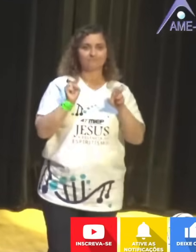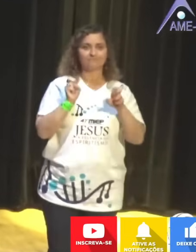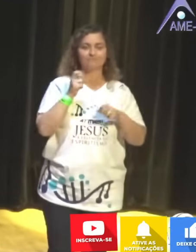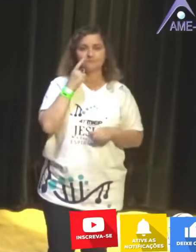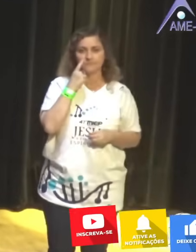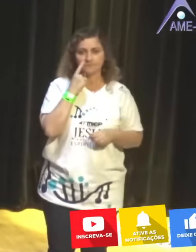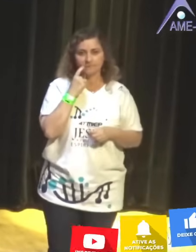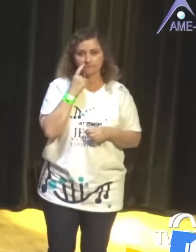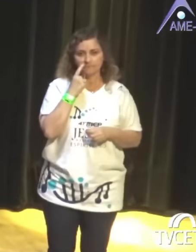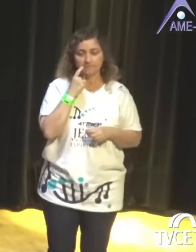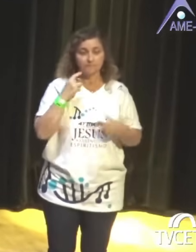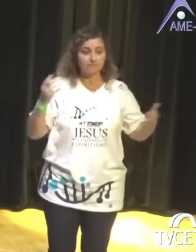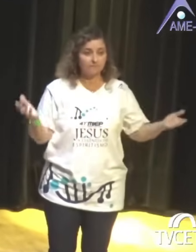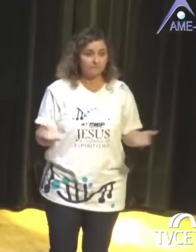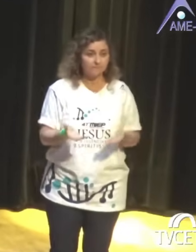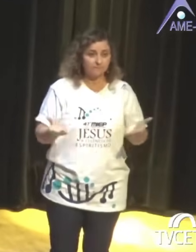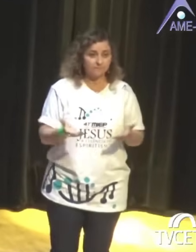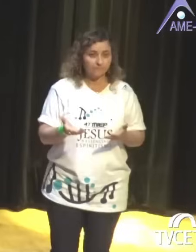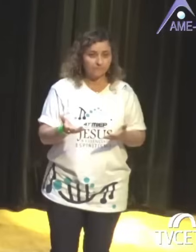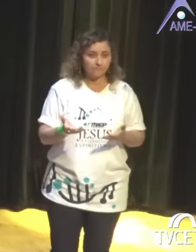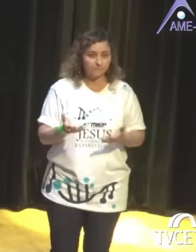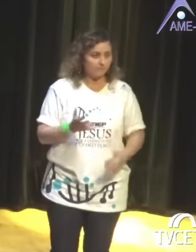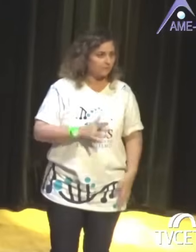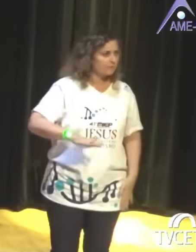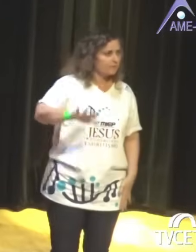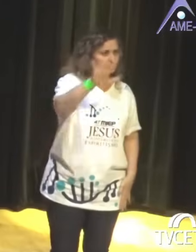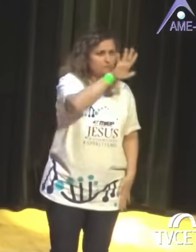agora os espaços